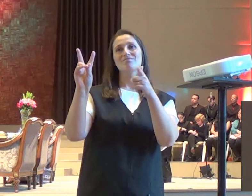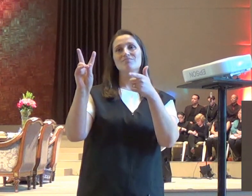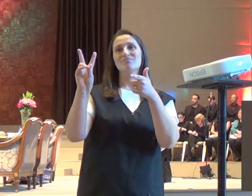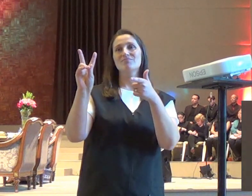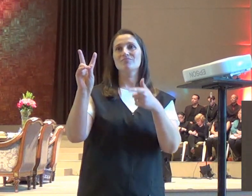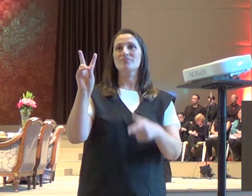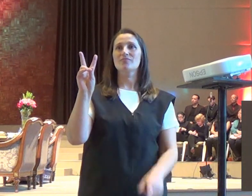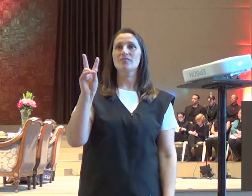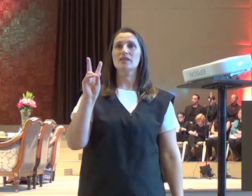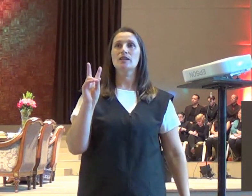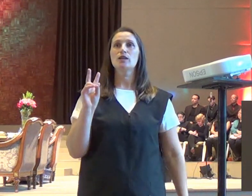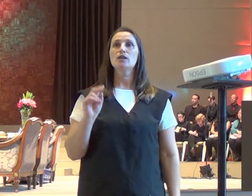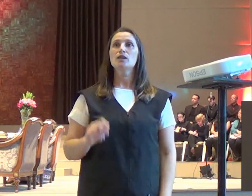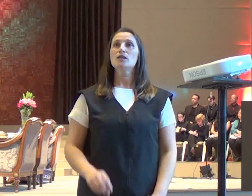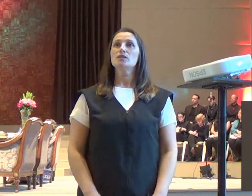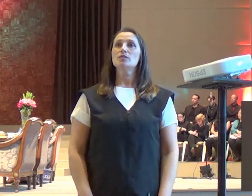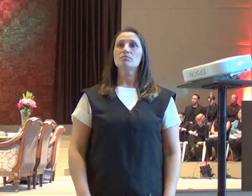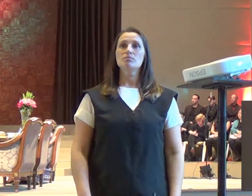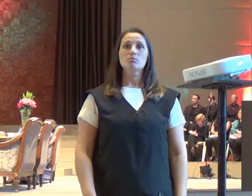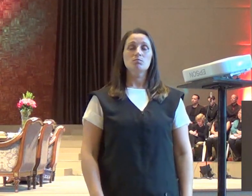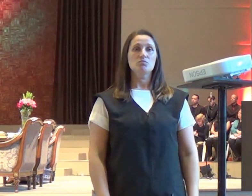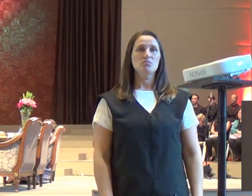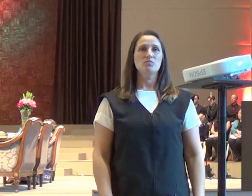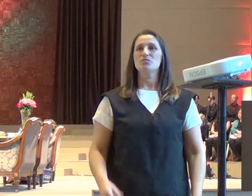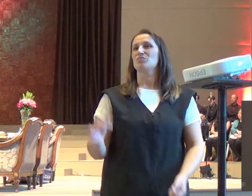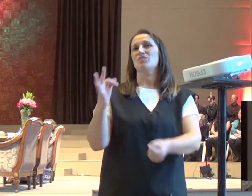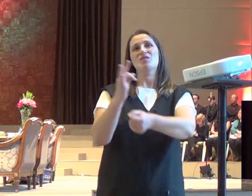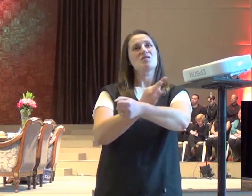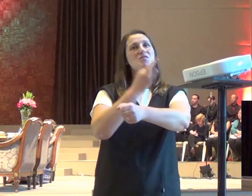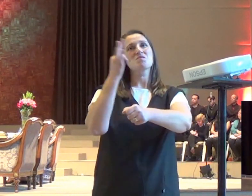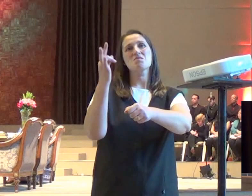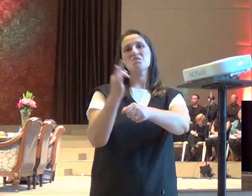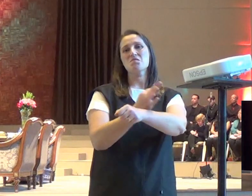uma geração que não suporta pressão,